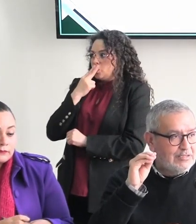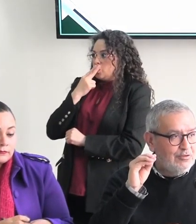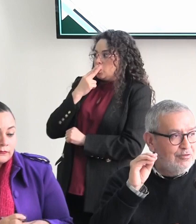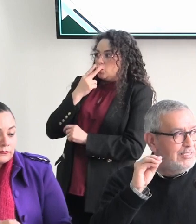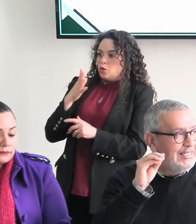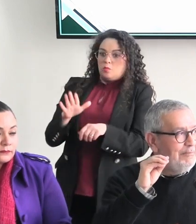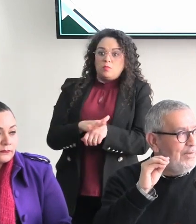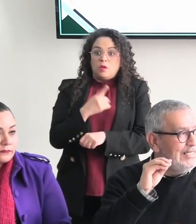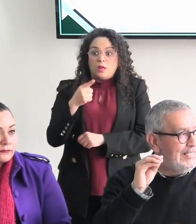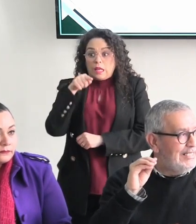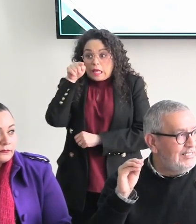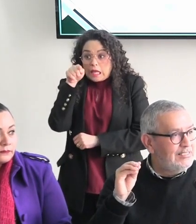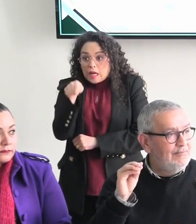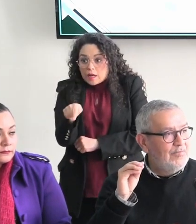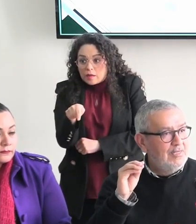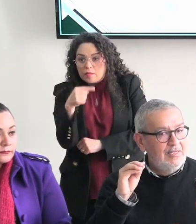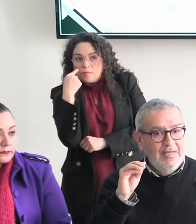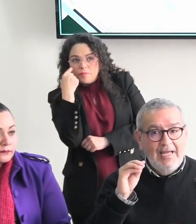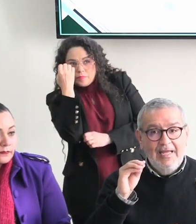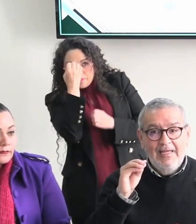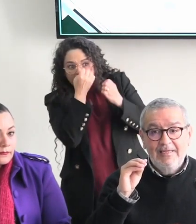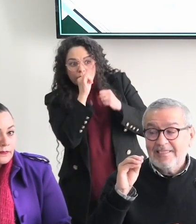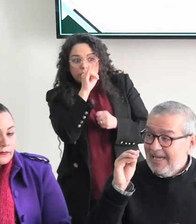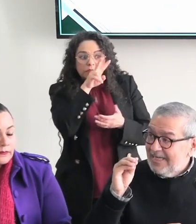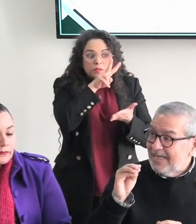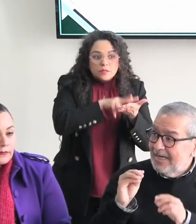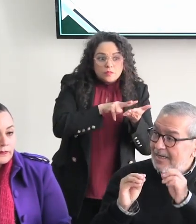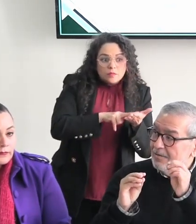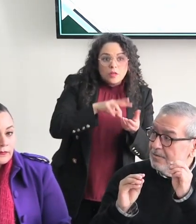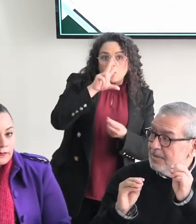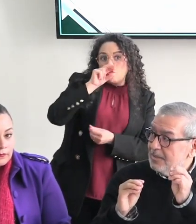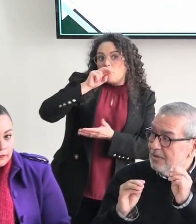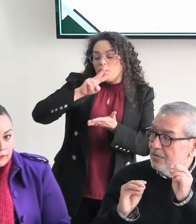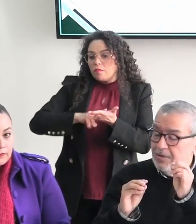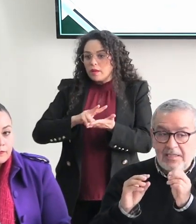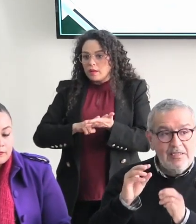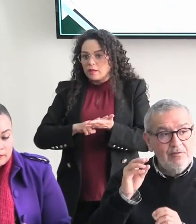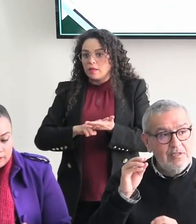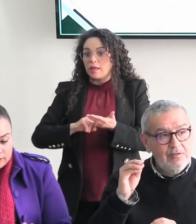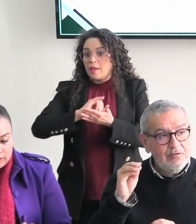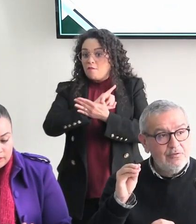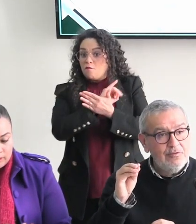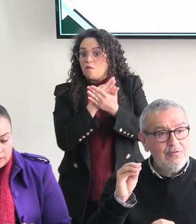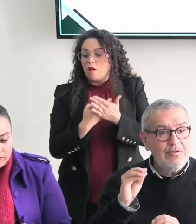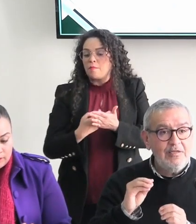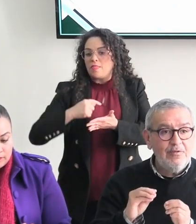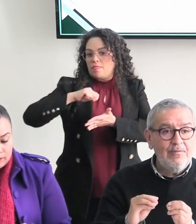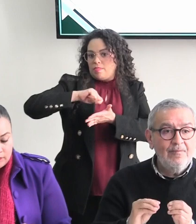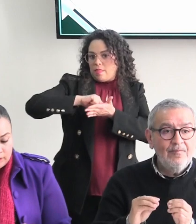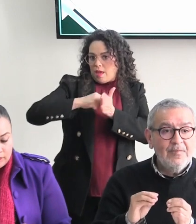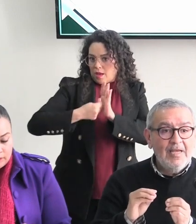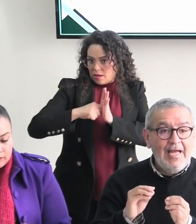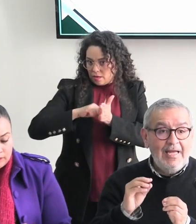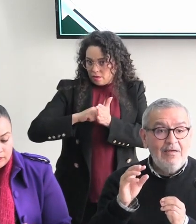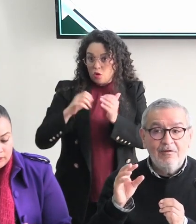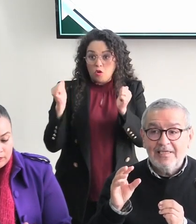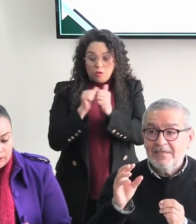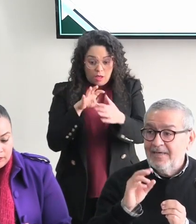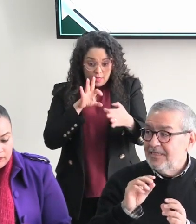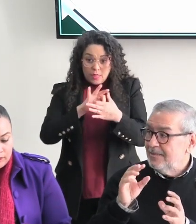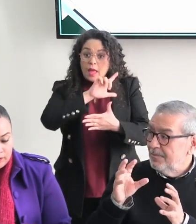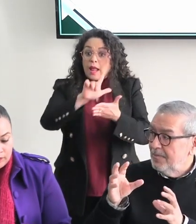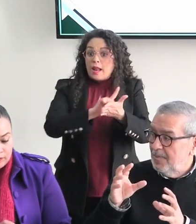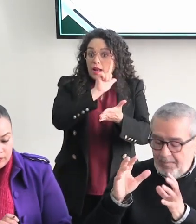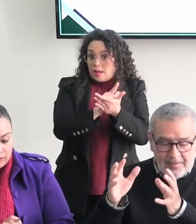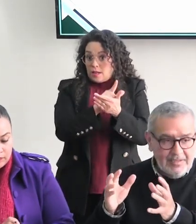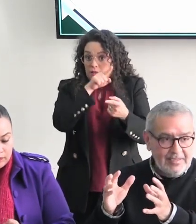qué? Porque son los que dan validez técnica en un sentido jurídico y en otro constructivo a lo que se